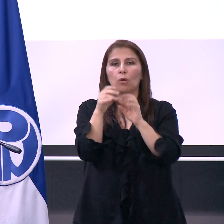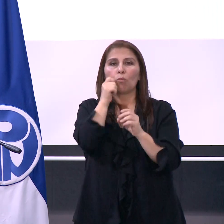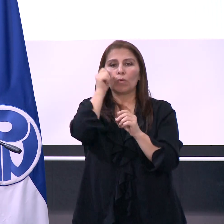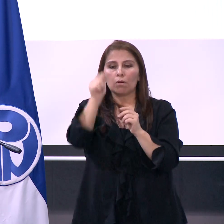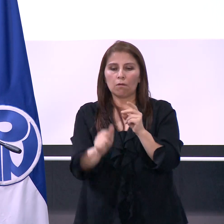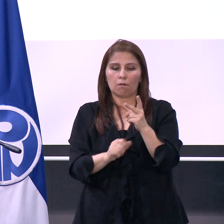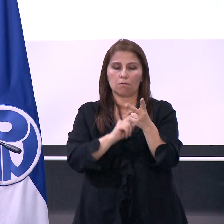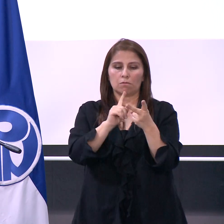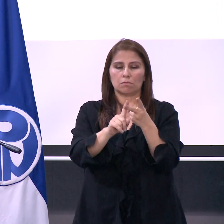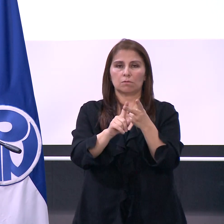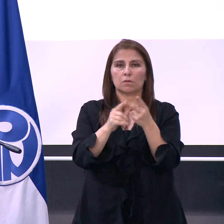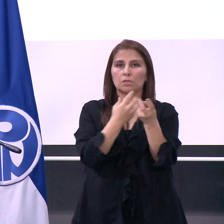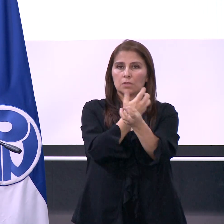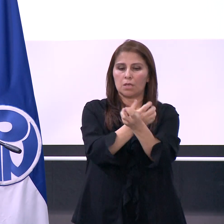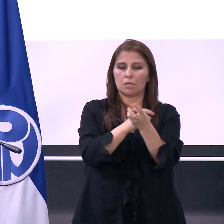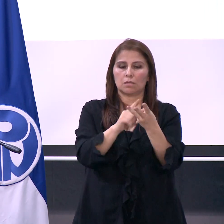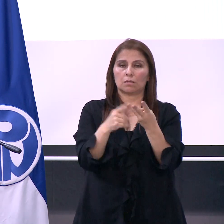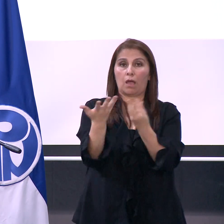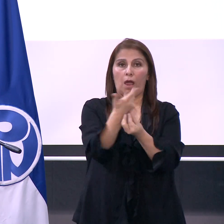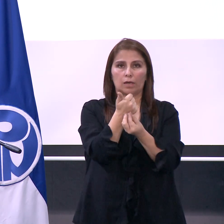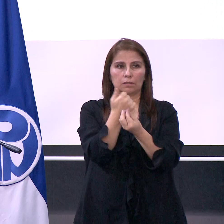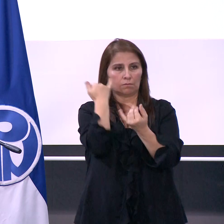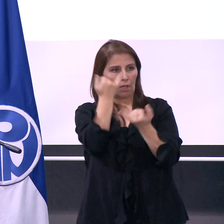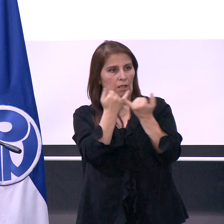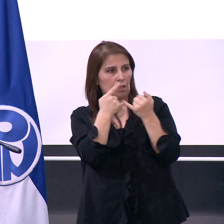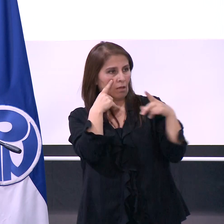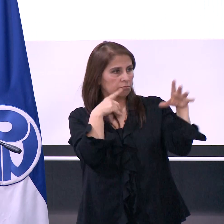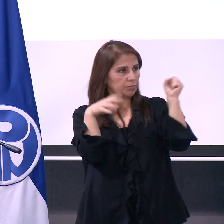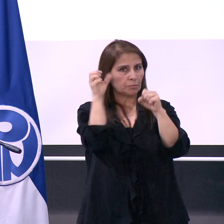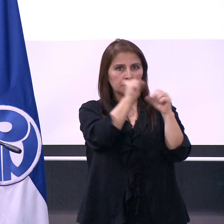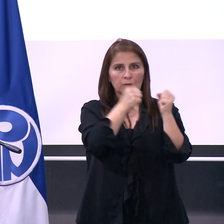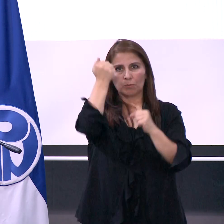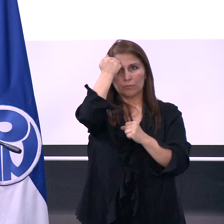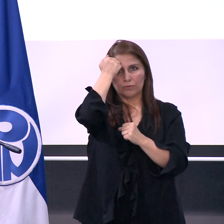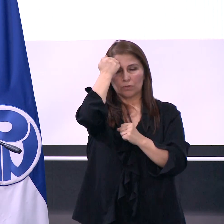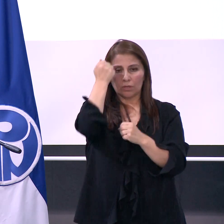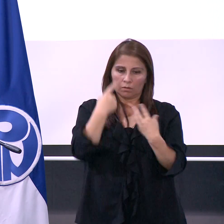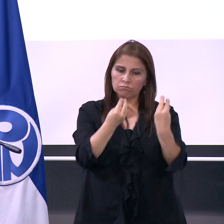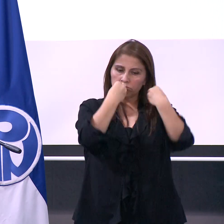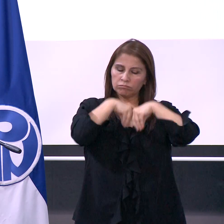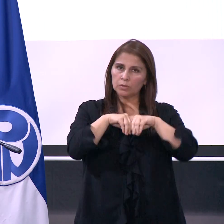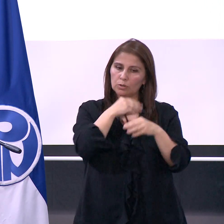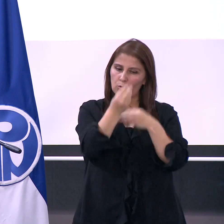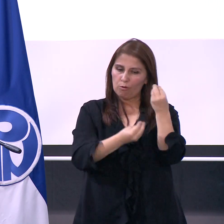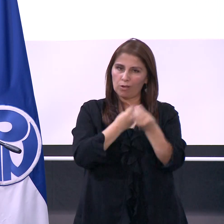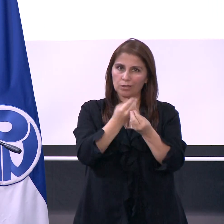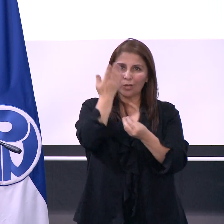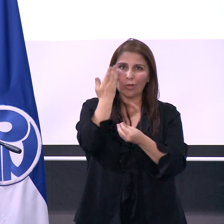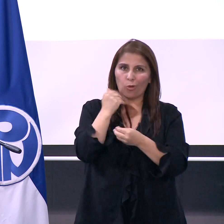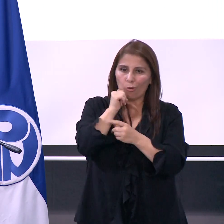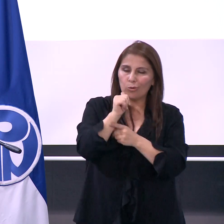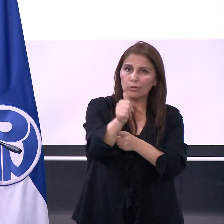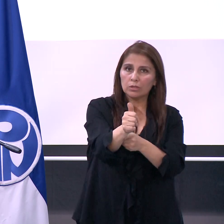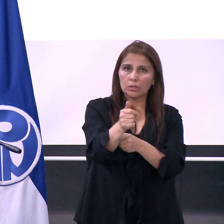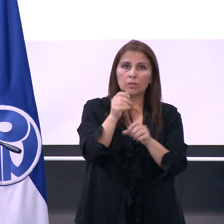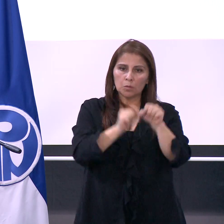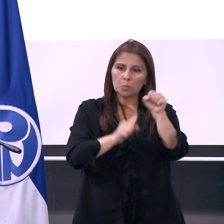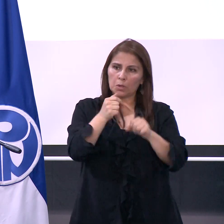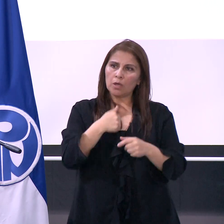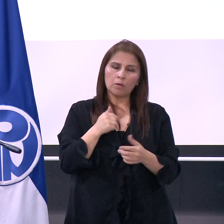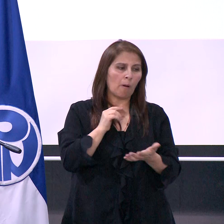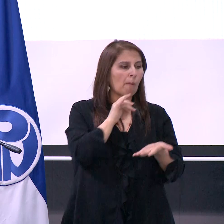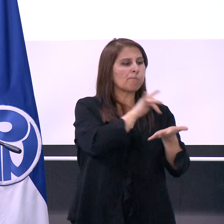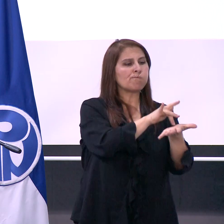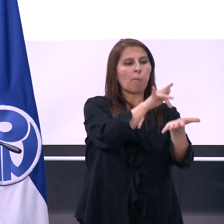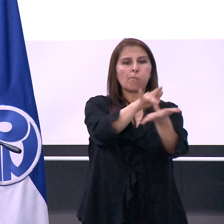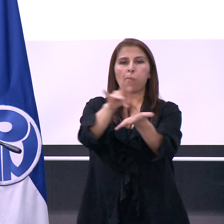artes identifican a los maestros orientan su quehacer cotidiano y los eau nos permiten encontrar lugar y proyectos